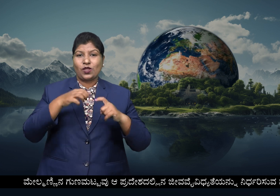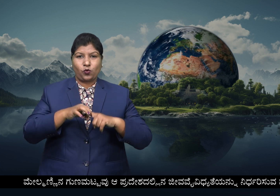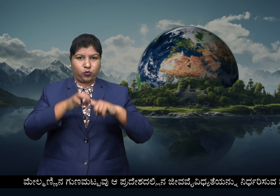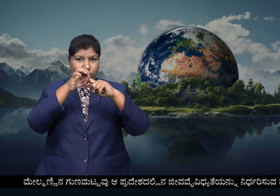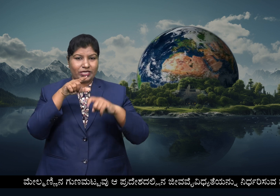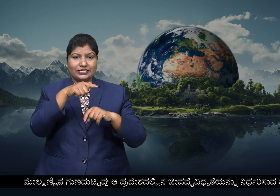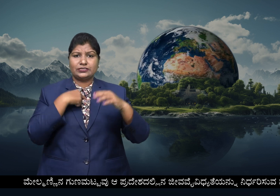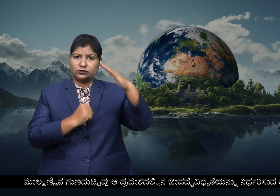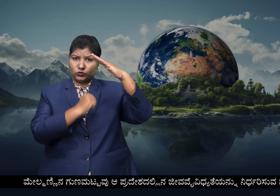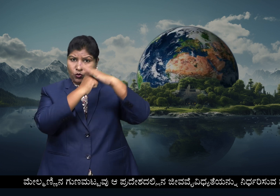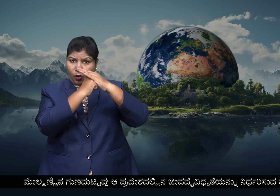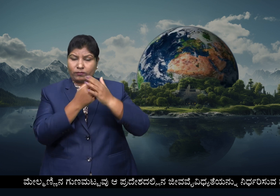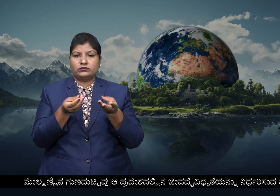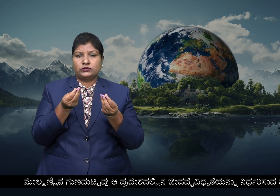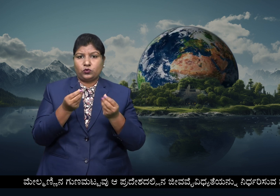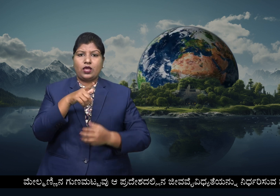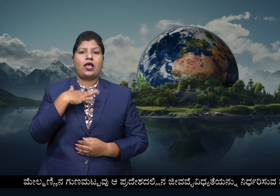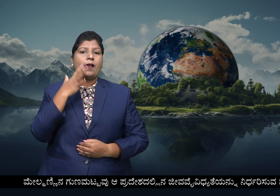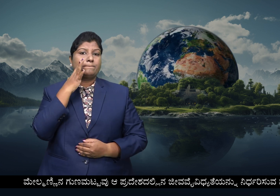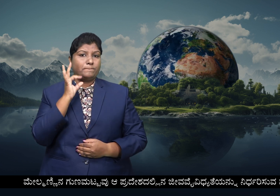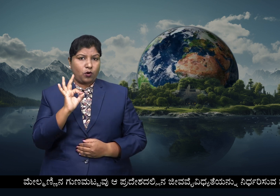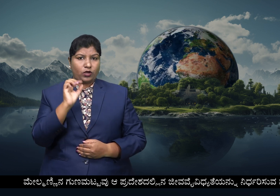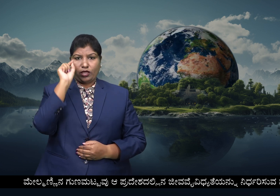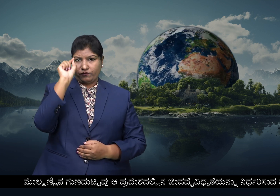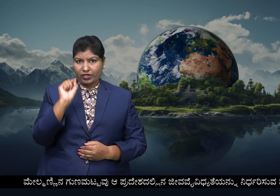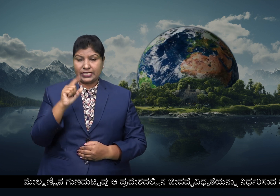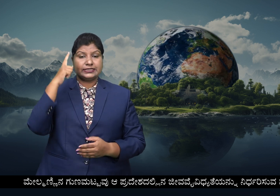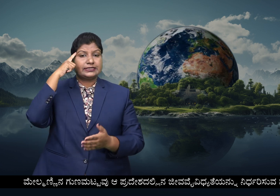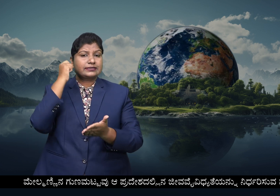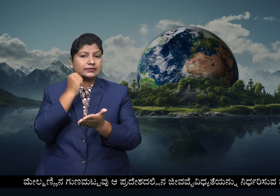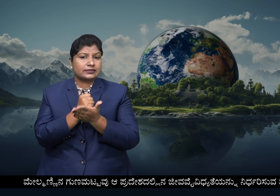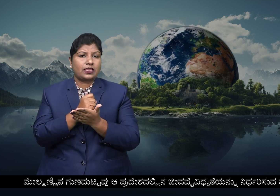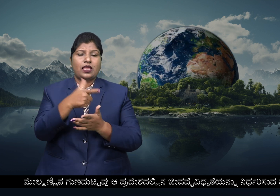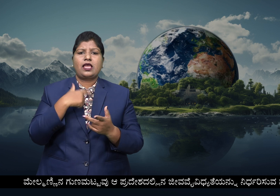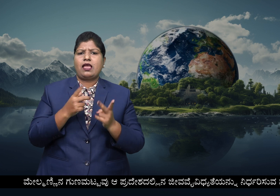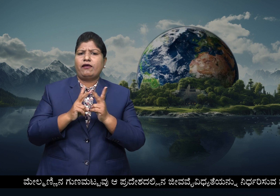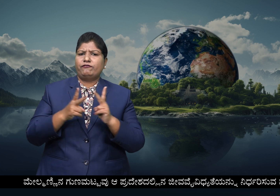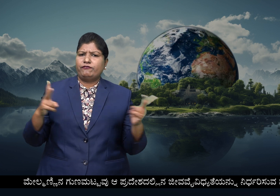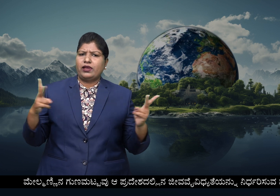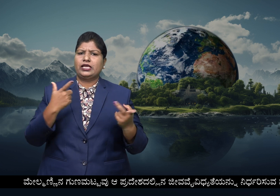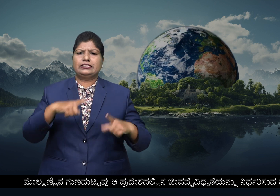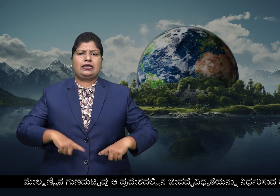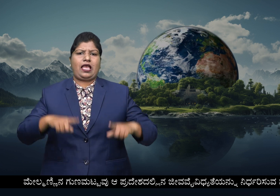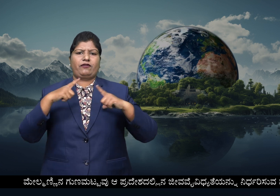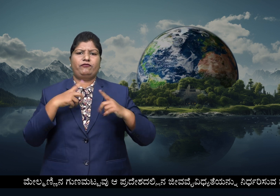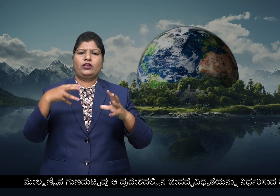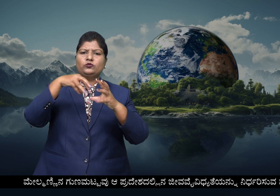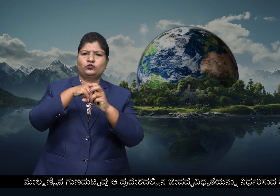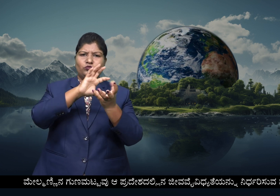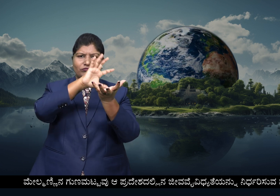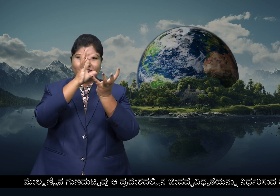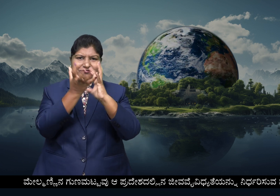ಮೇಲ್ಮಣ್ಣಿನ ಗುಣಮಟ್ಟವನ್ನು ಆ ಪ್ರದೇಶದಲ್ಲಿನ ಜೀವವೈವಿಧ್ಯತೆಯನ್ನು ನಿರ್ಧರಿಸುವ ಪ್ರಮುಖ ಅಂಶವಾಗಿದೆ.